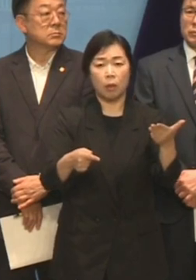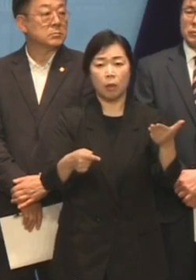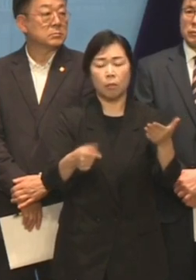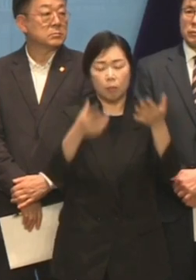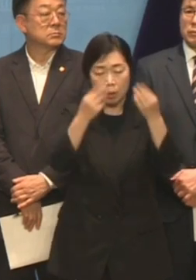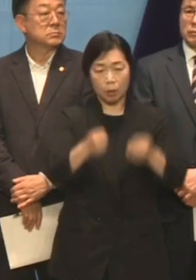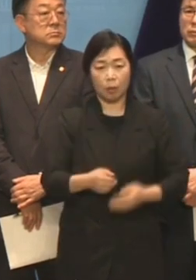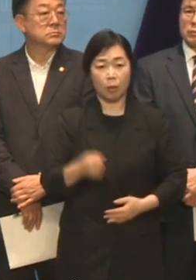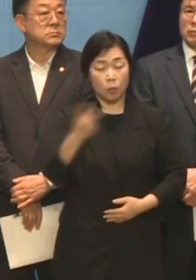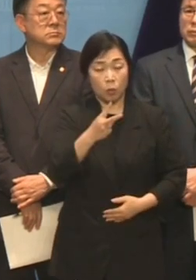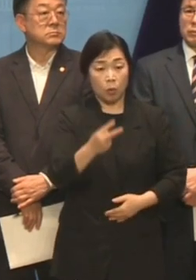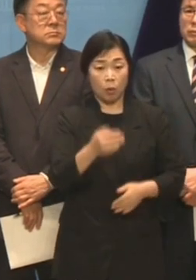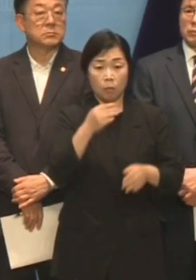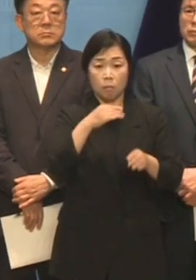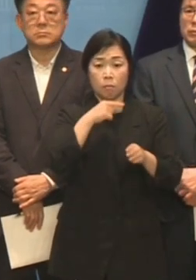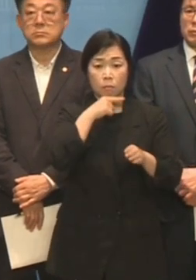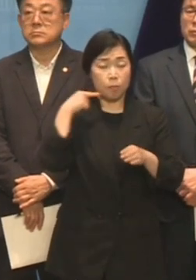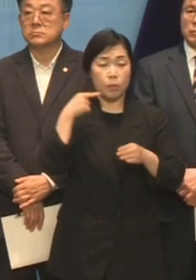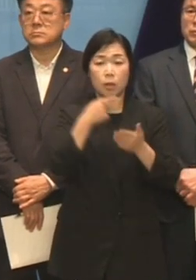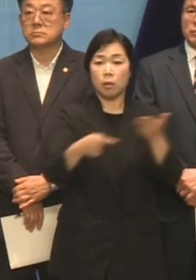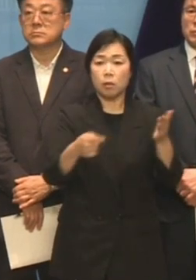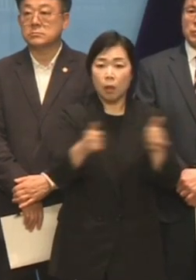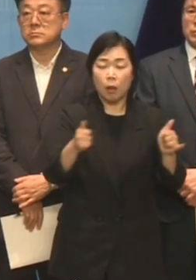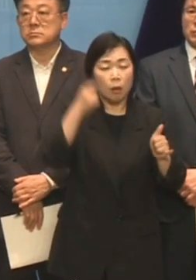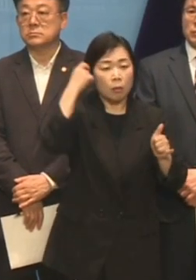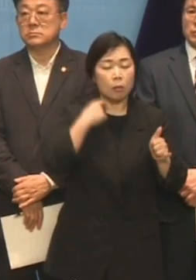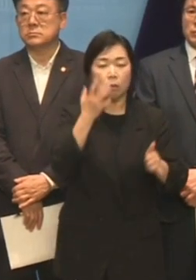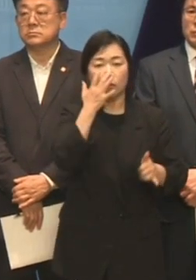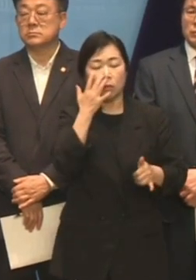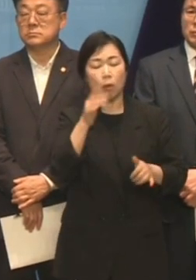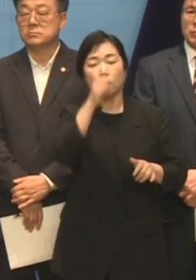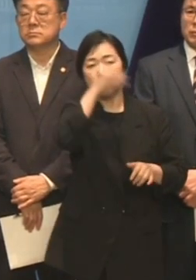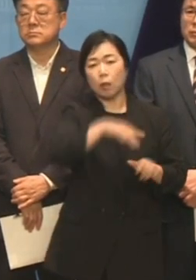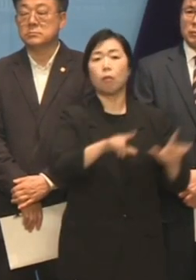모르시고요. 그거 다 갖고 나면 이분들 인생 끝나는 겁니까?